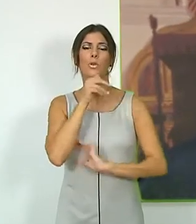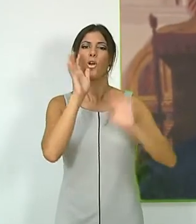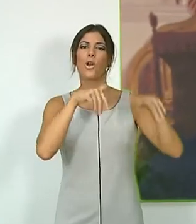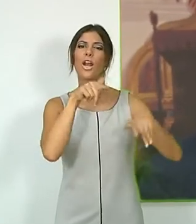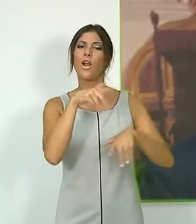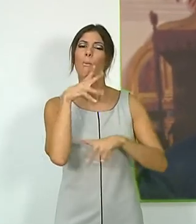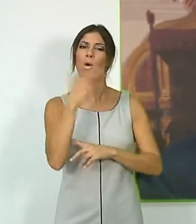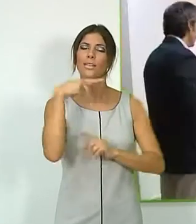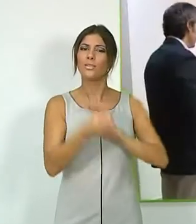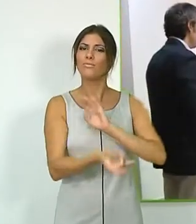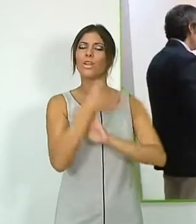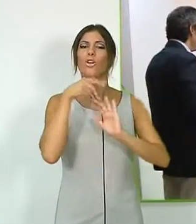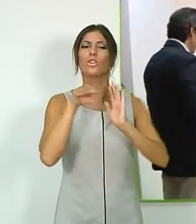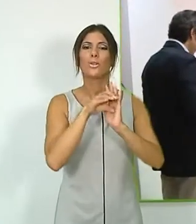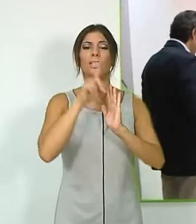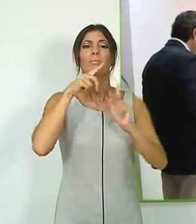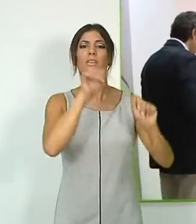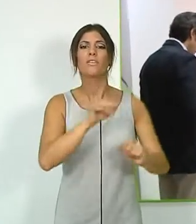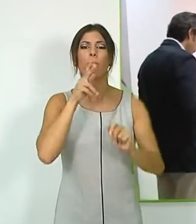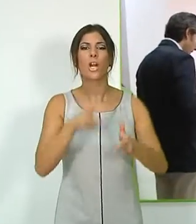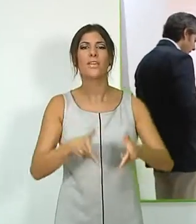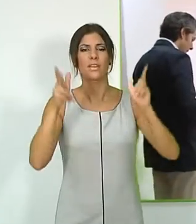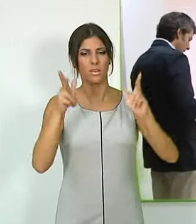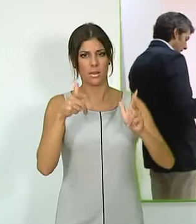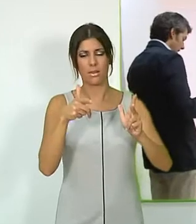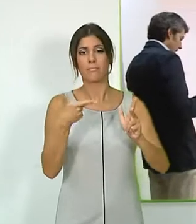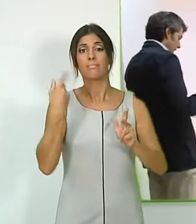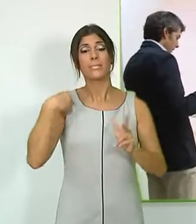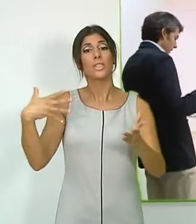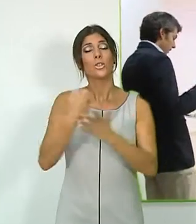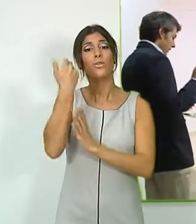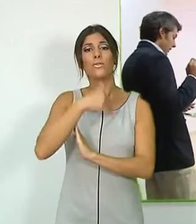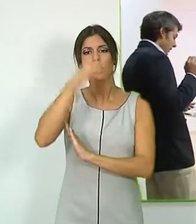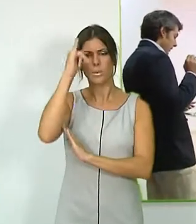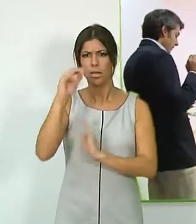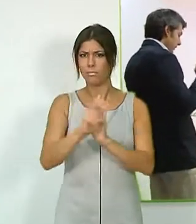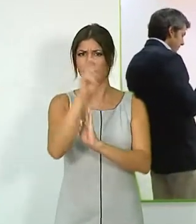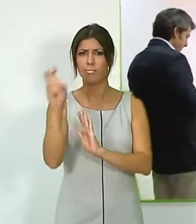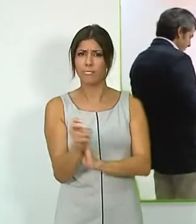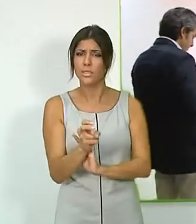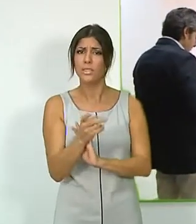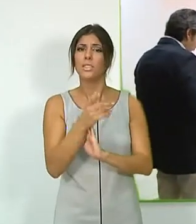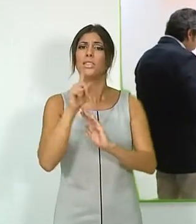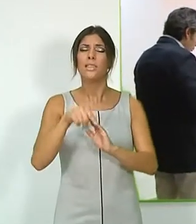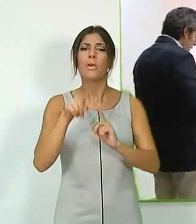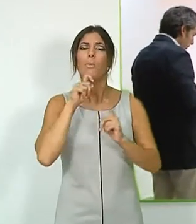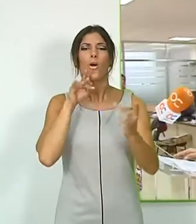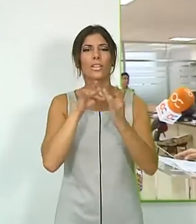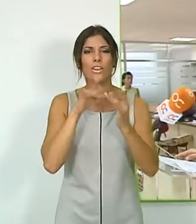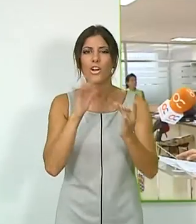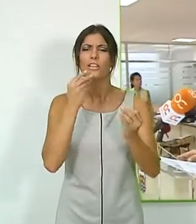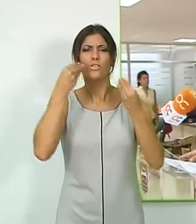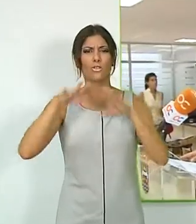Premio Real de León a los valores constitucionales y defensa de las libertades democráticas. Todo el fin de semana está repleto de actos y